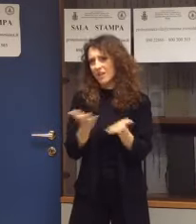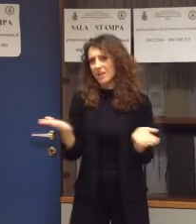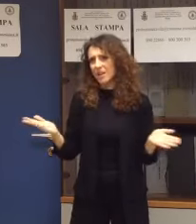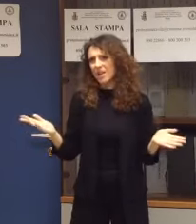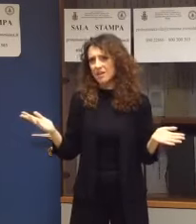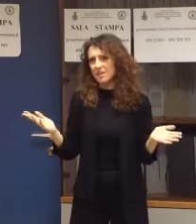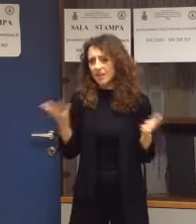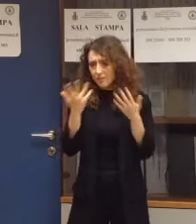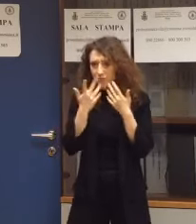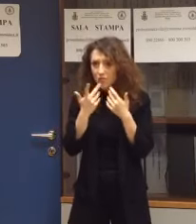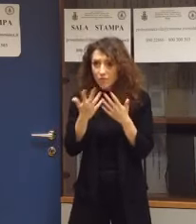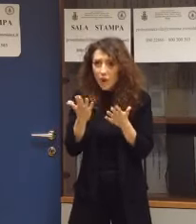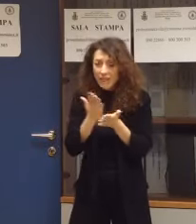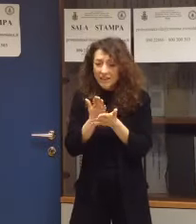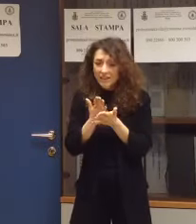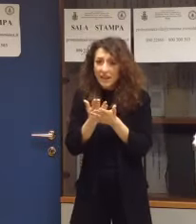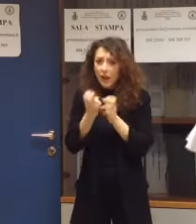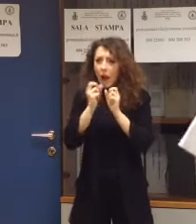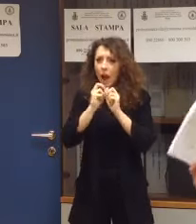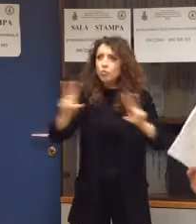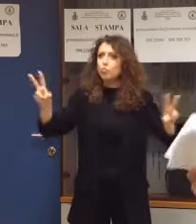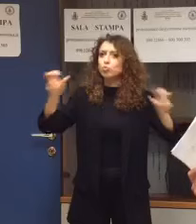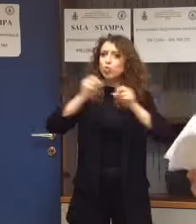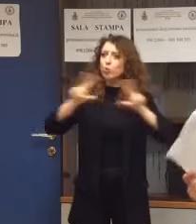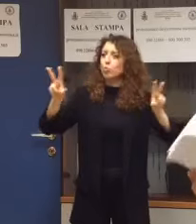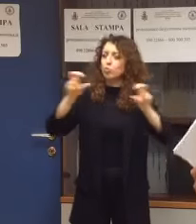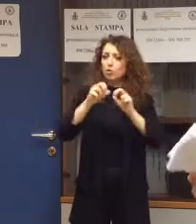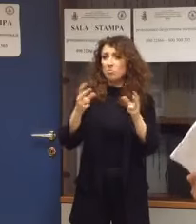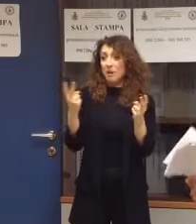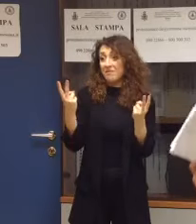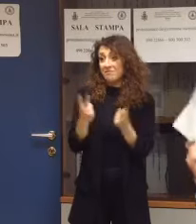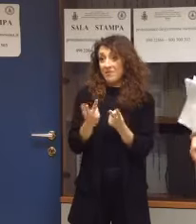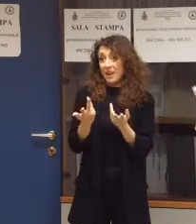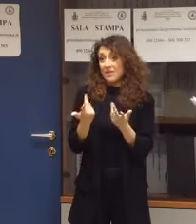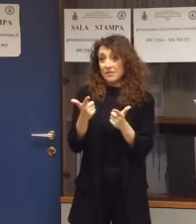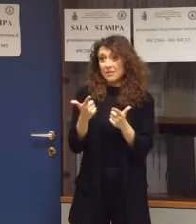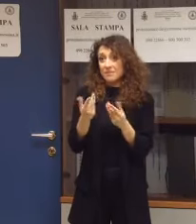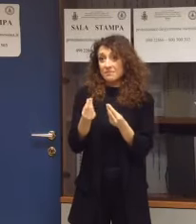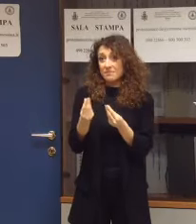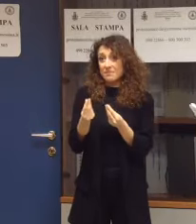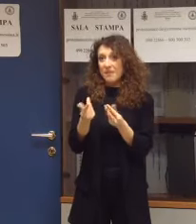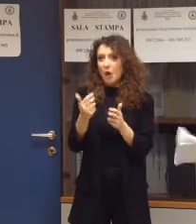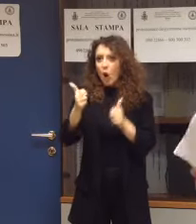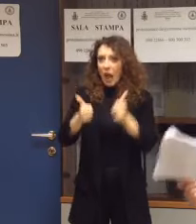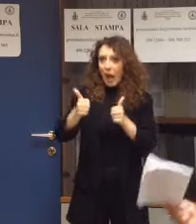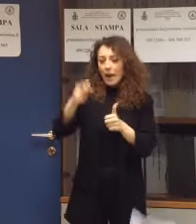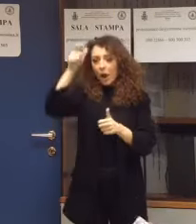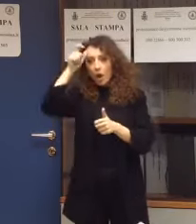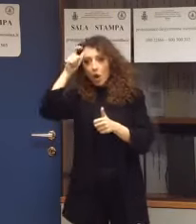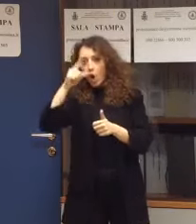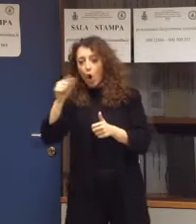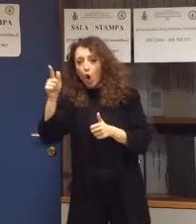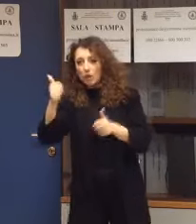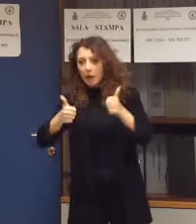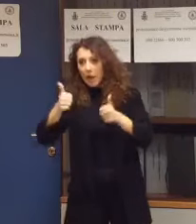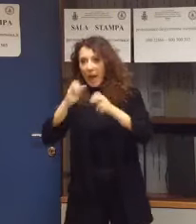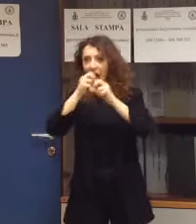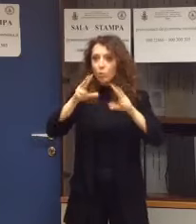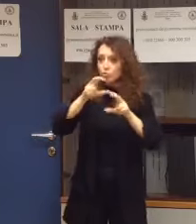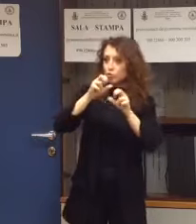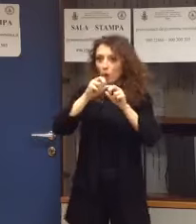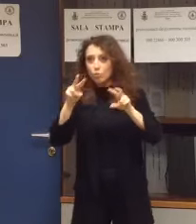La volete finire di annunciare cose che vi fate la gara col presidente Conte a chi è che l'annuncia